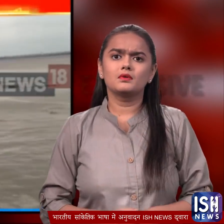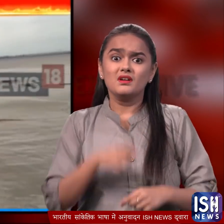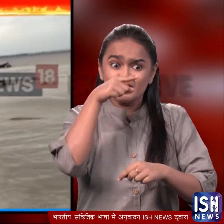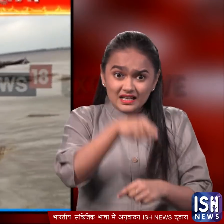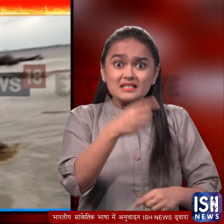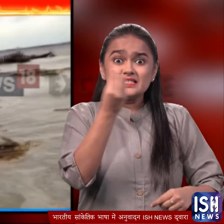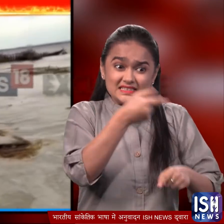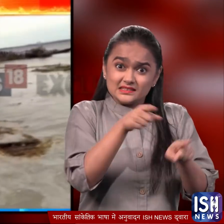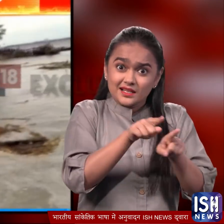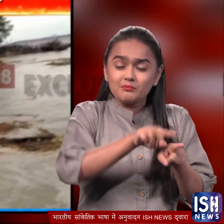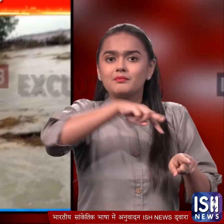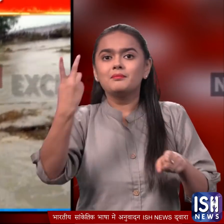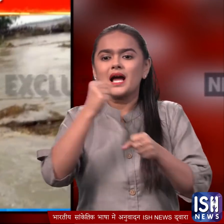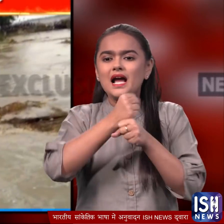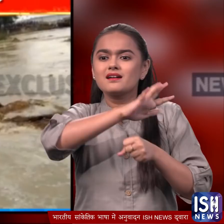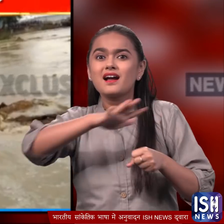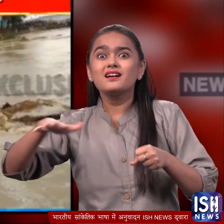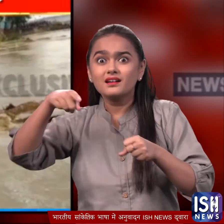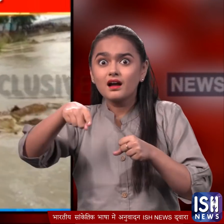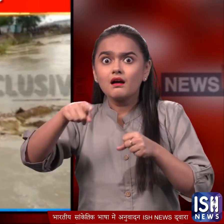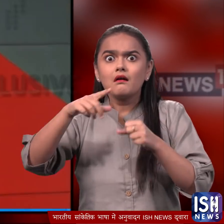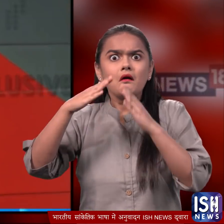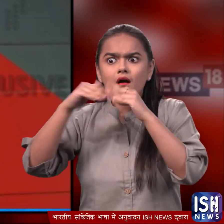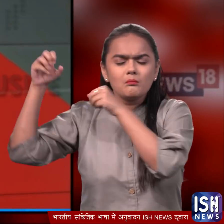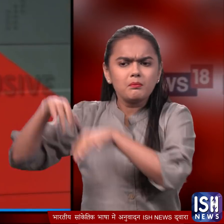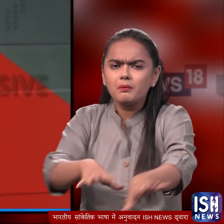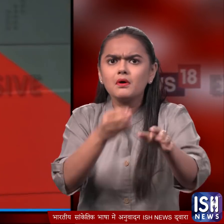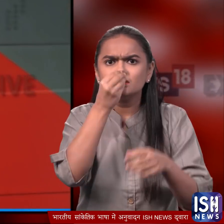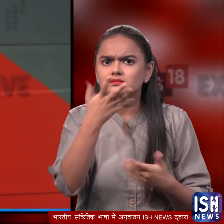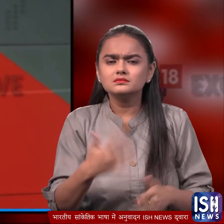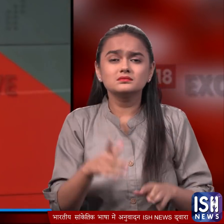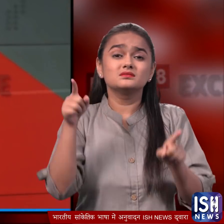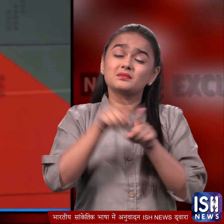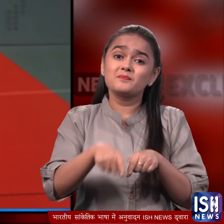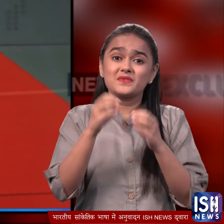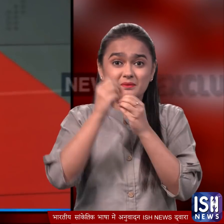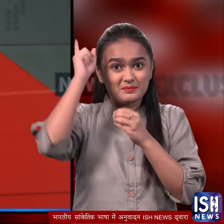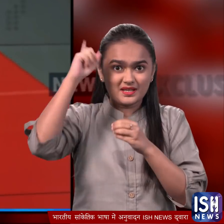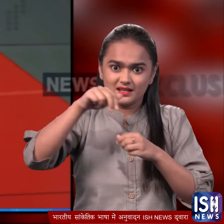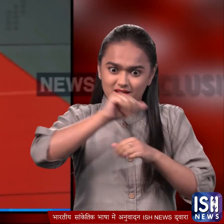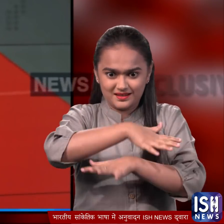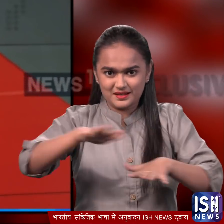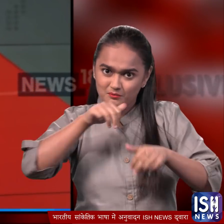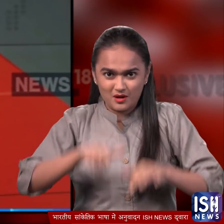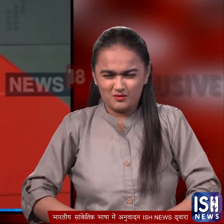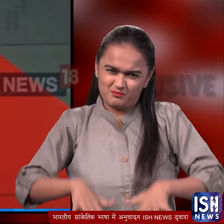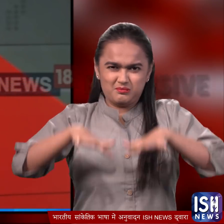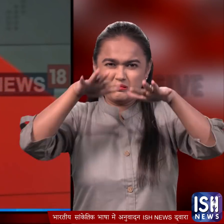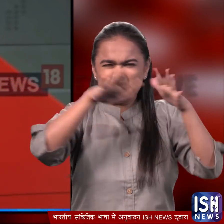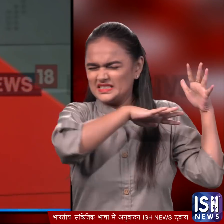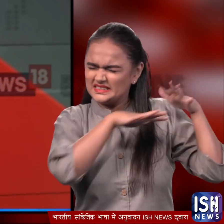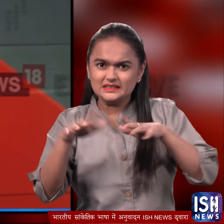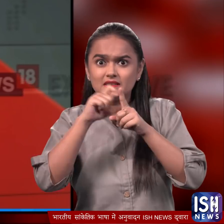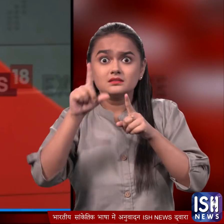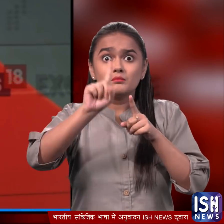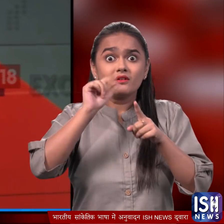तो वहीं कुछ इलाकों में गंगा पर बने घाट भी पानी में समा गए। 100 बात की एक बात यह कि बिहार में नदियों के उफान पर आने से जो बाढ़ आती है